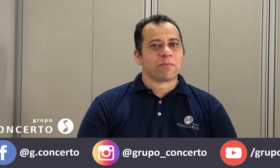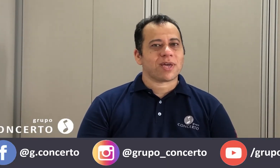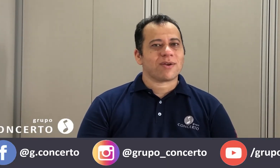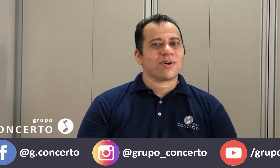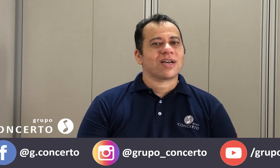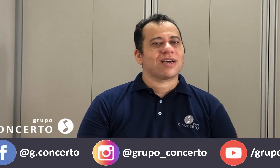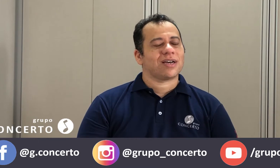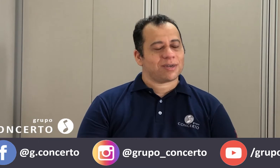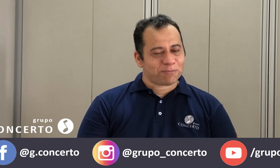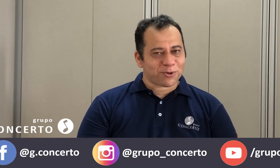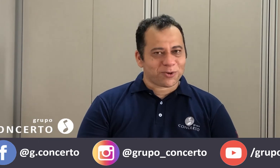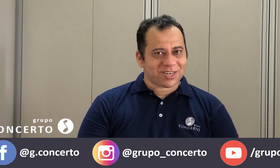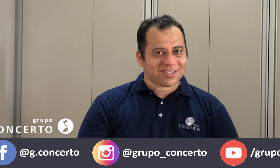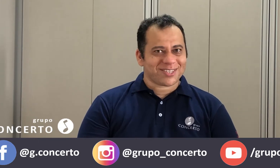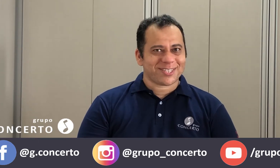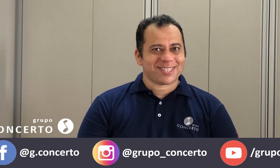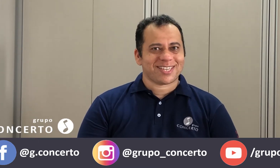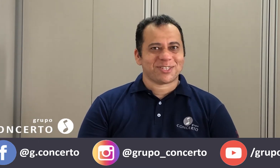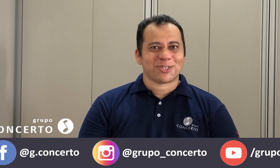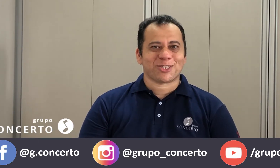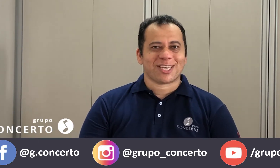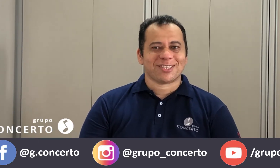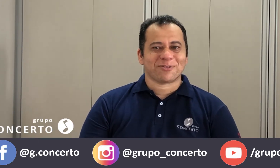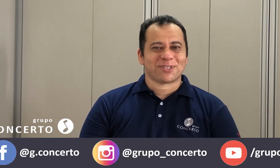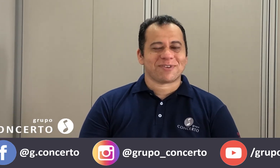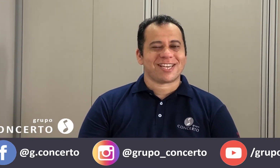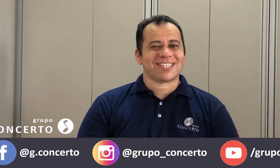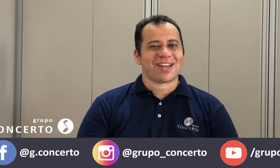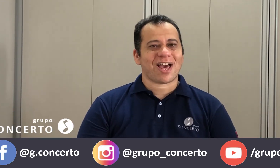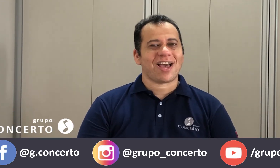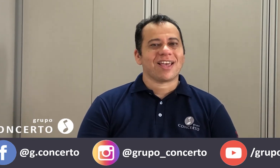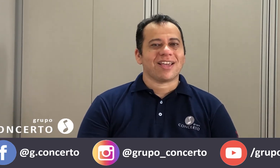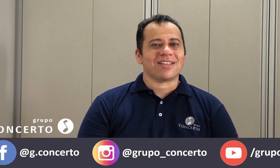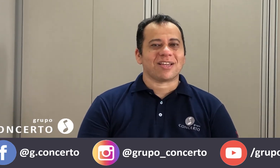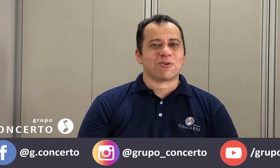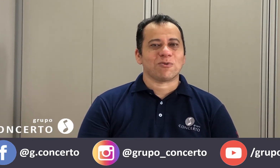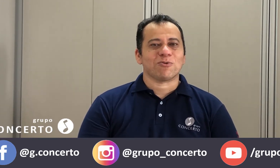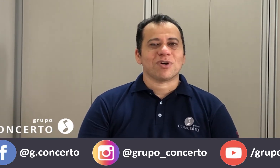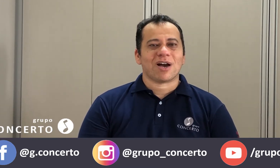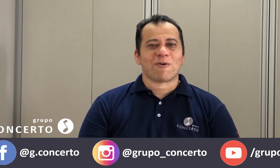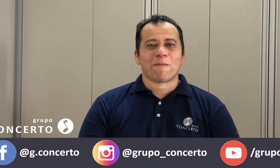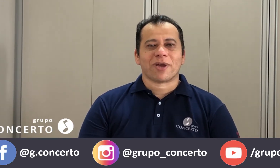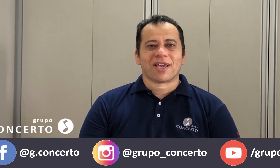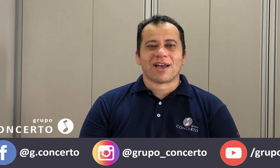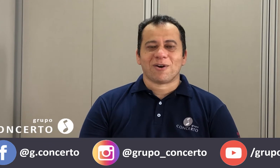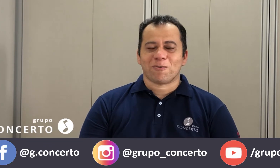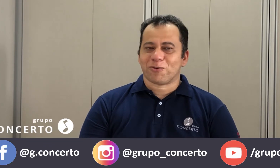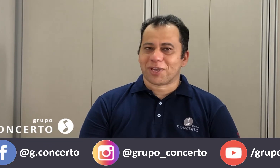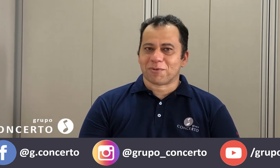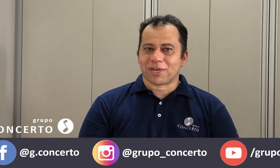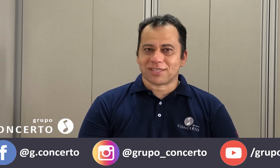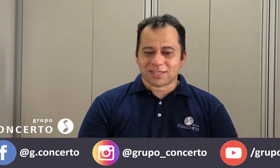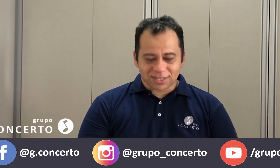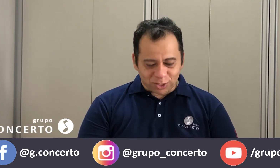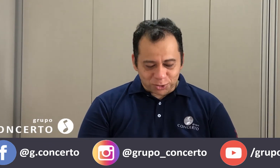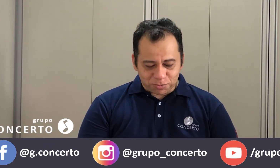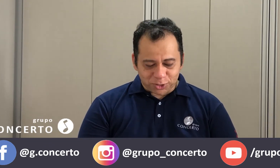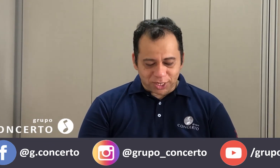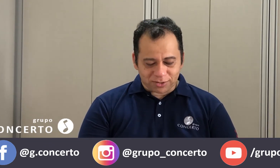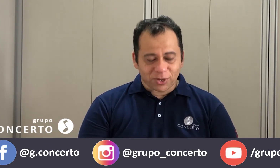primeiro, procura nas nossas redes sociais, você vai achar lá e tem como acompanhar um pouquinho mais desse nosso projeto.